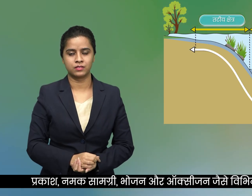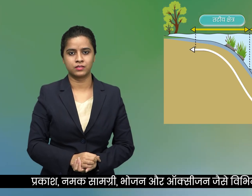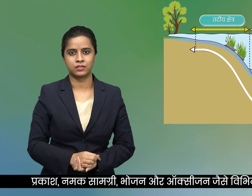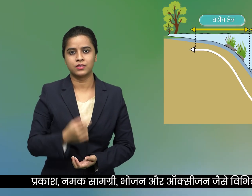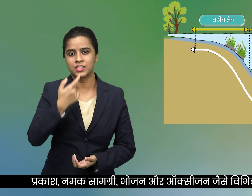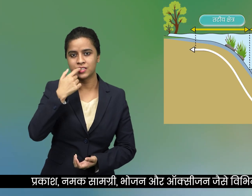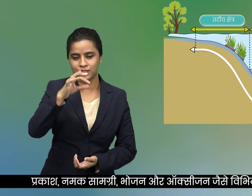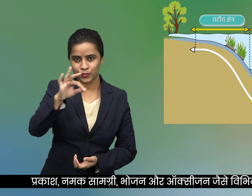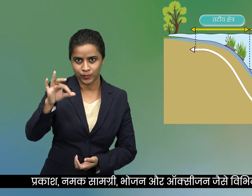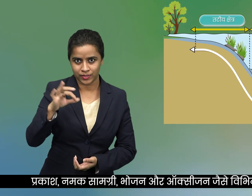नमक सामग्री,